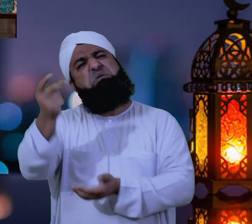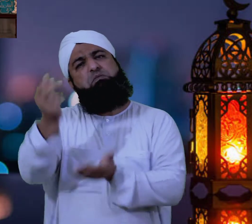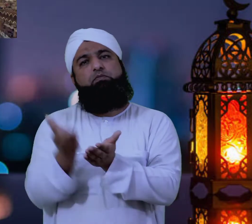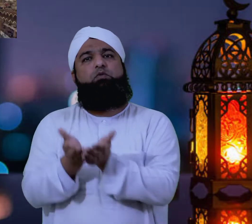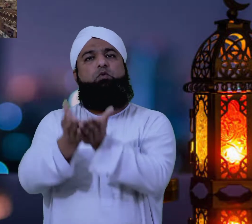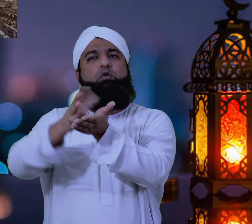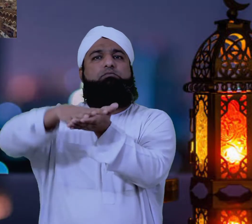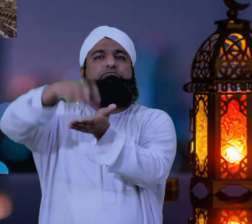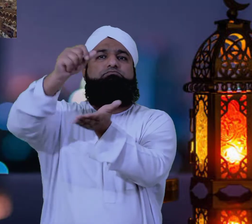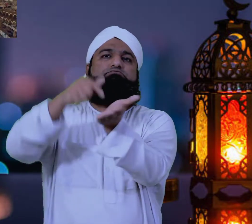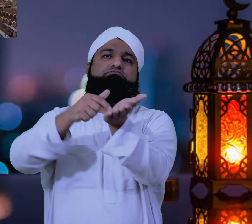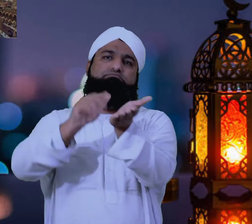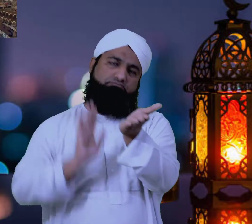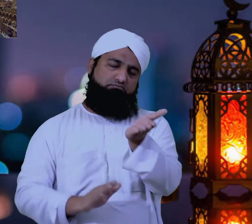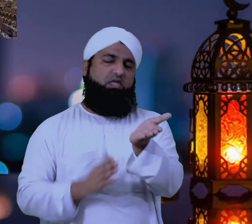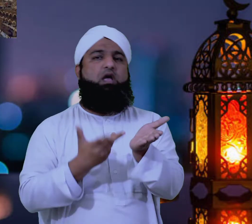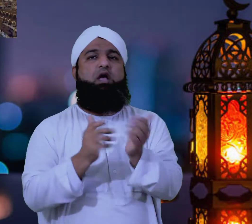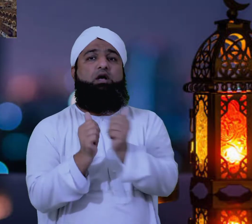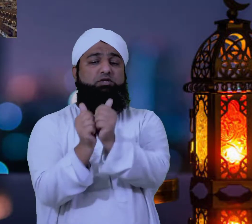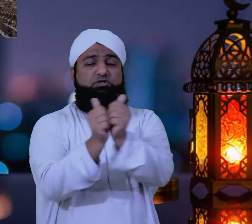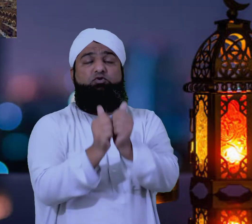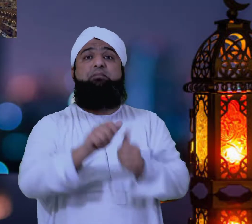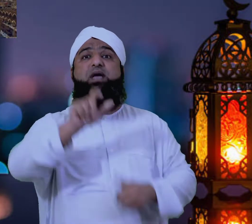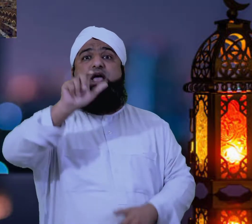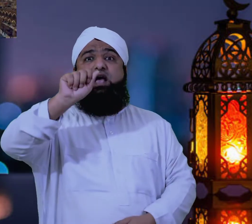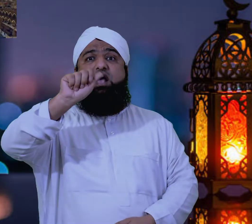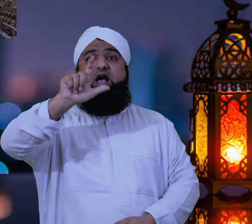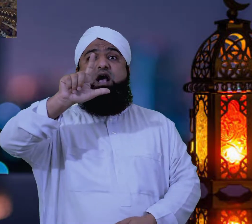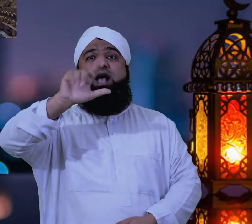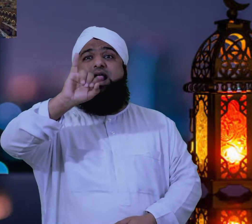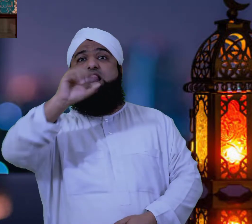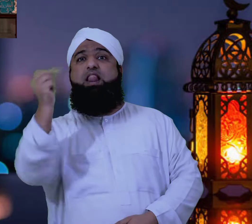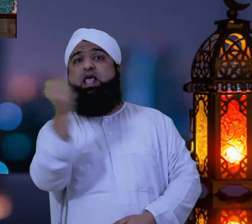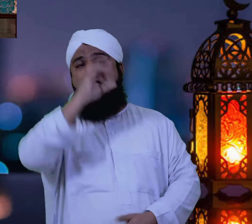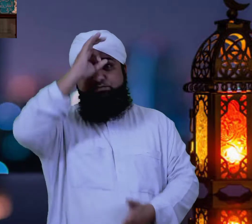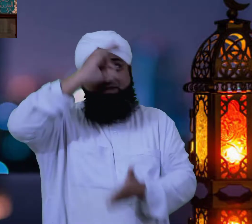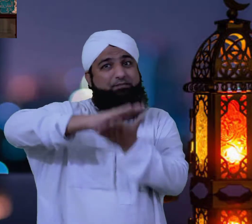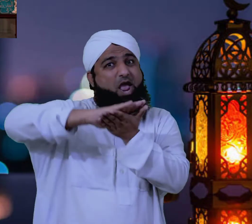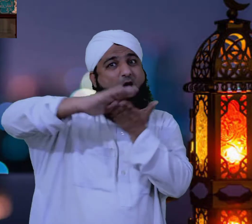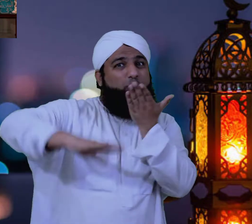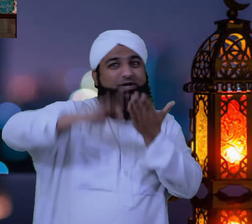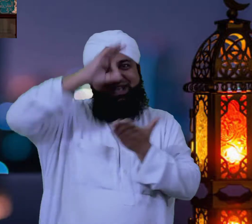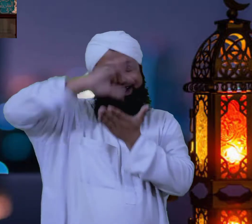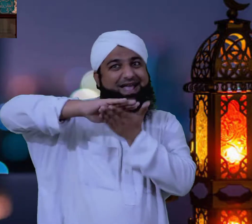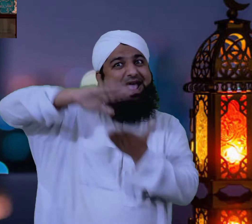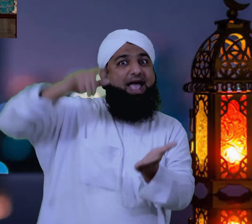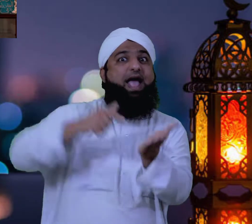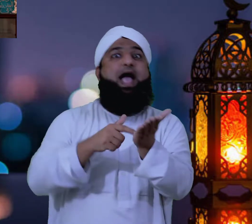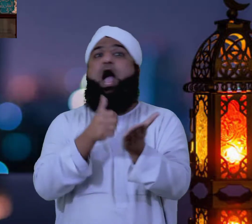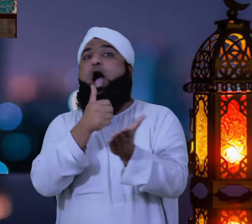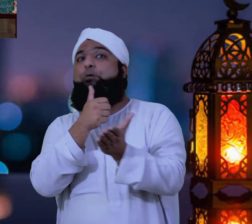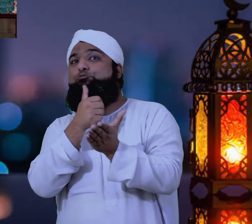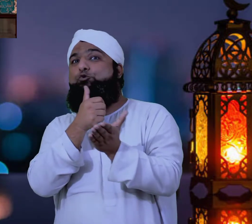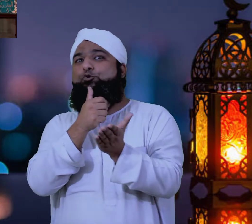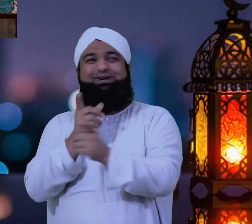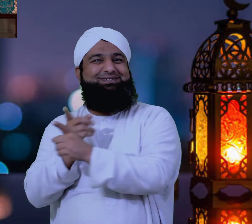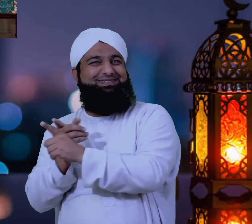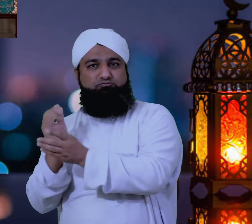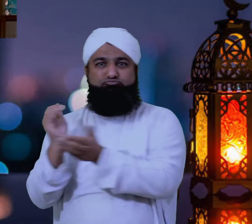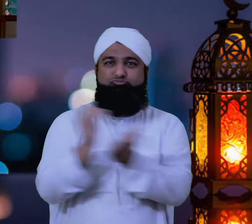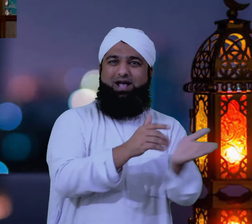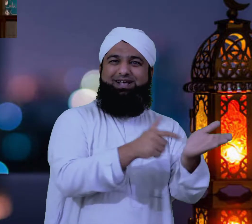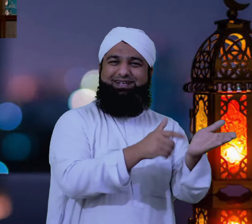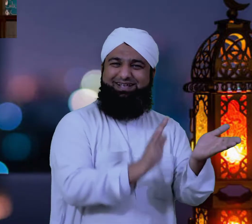مقبول بندے ہیں، صحابی رسول ہیں، حسنین کے بابا جان ہیں اور مسلمانوں کے چوتھے خلیفہ، تو بڑی ہستی کے